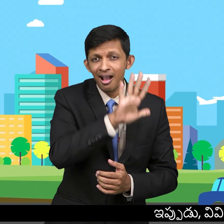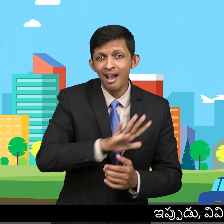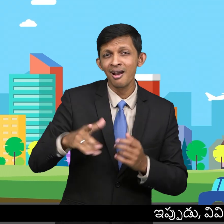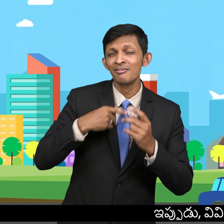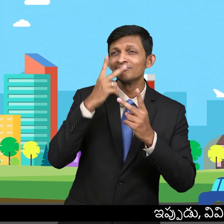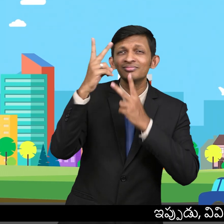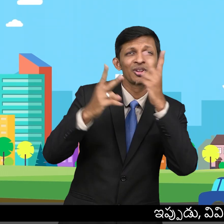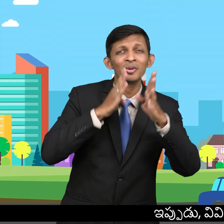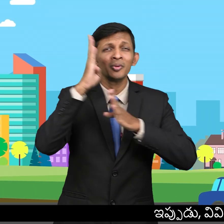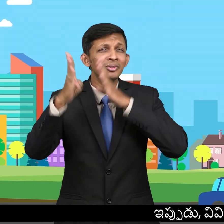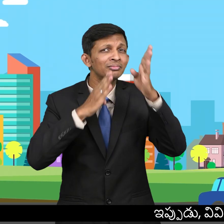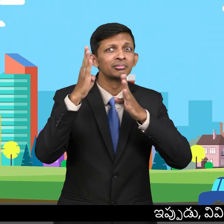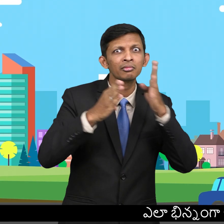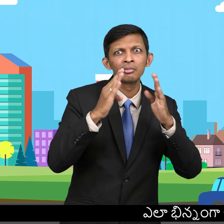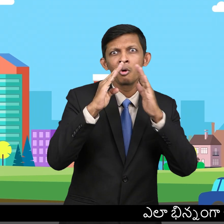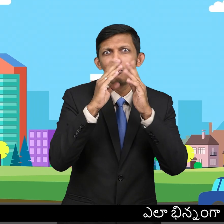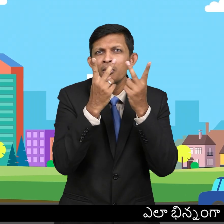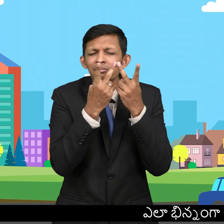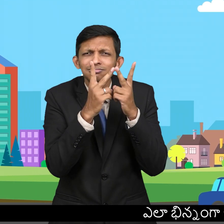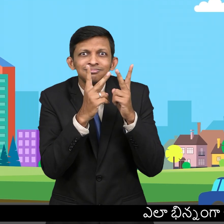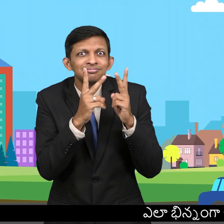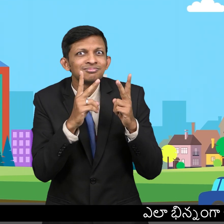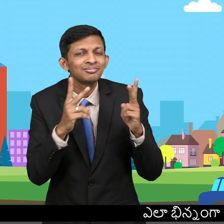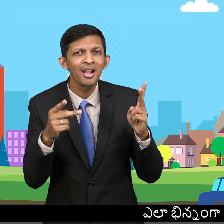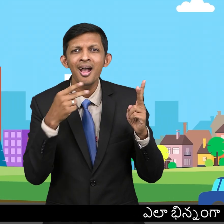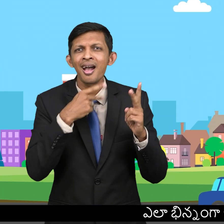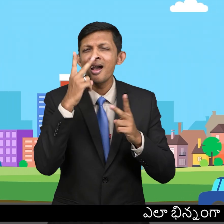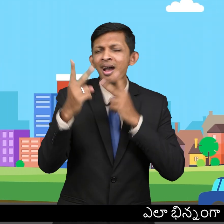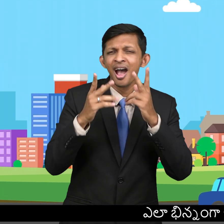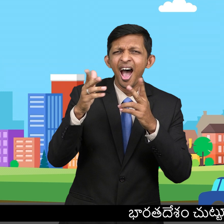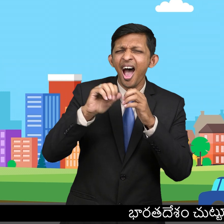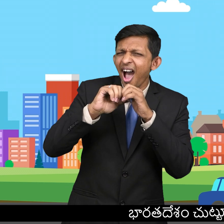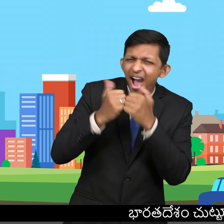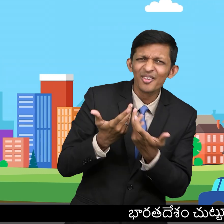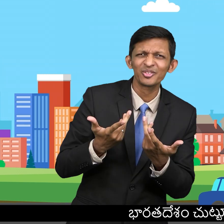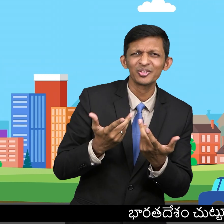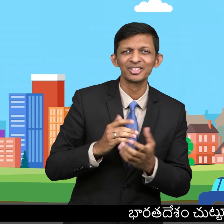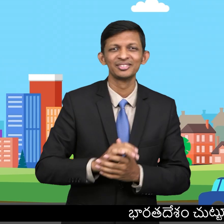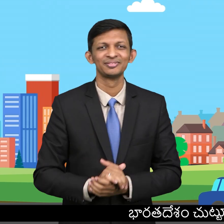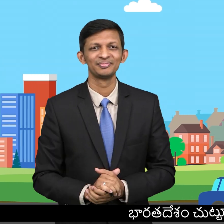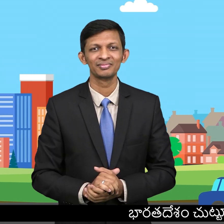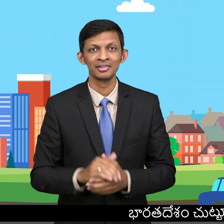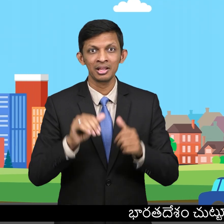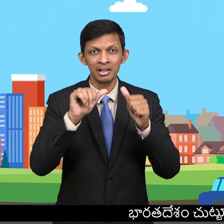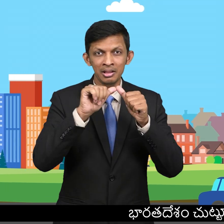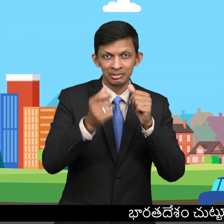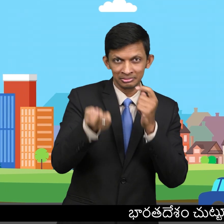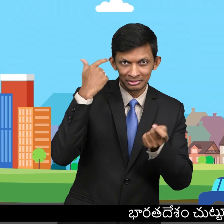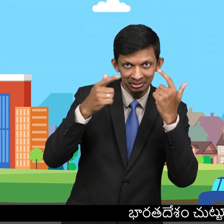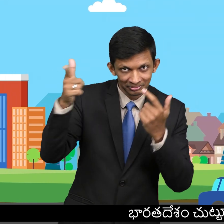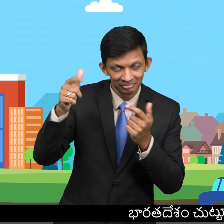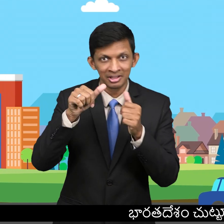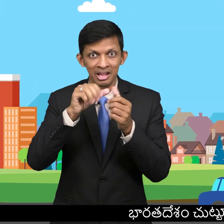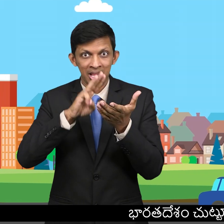ఇప్పుడు వివిధ ప్రదేశాలలో ఇళ్ళు ఎలా భిన్నంగా ఉంటాయో చూడటానికి భారతదేశం చుట్టూ ఒక